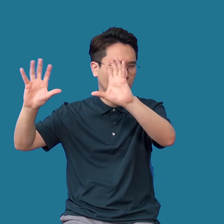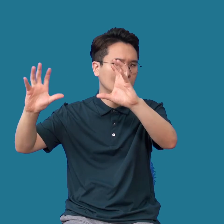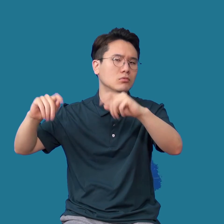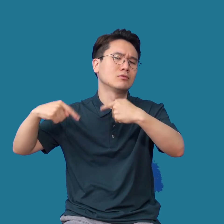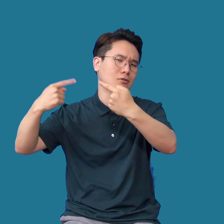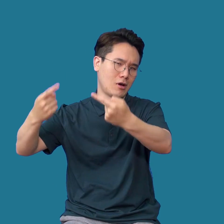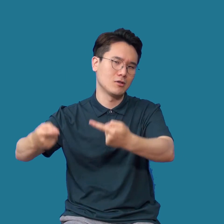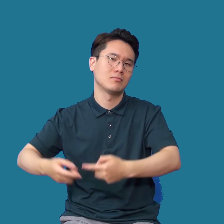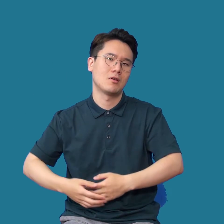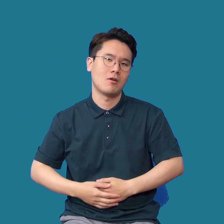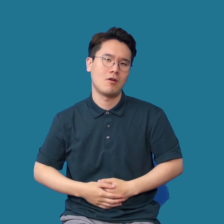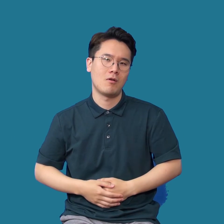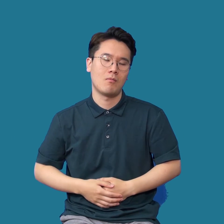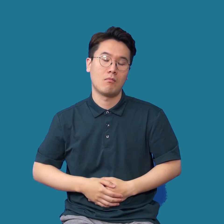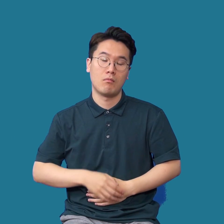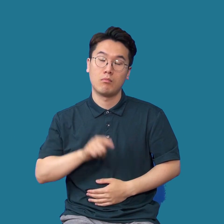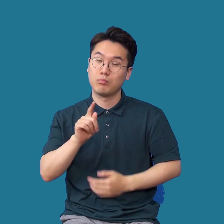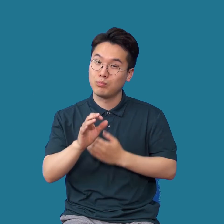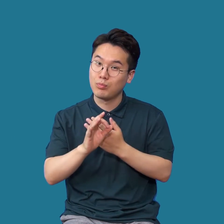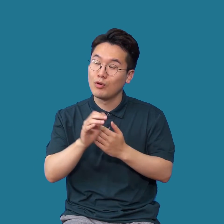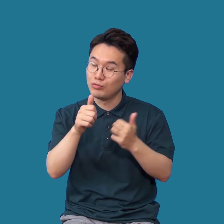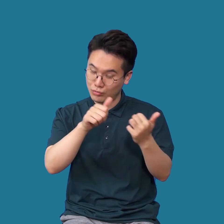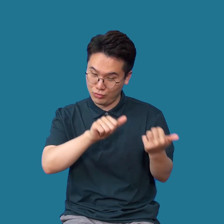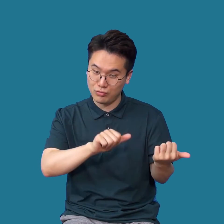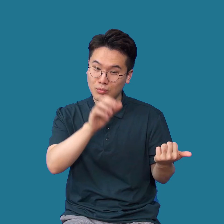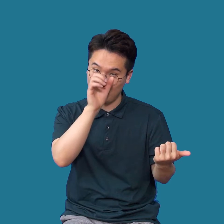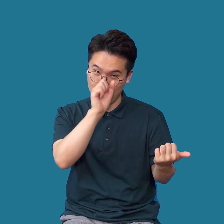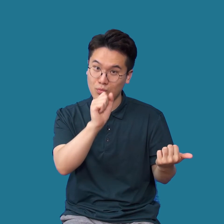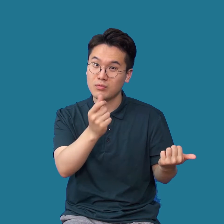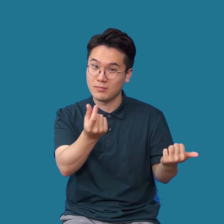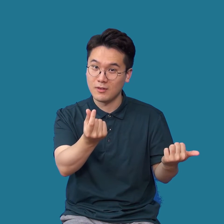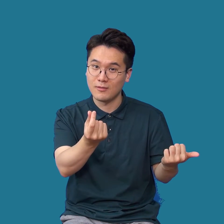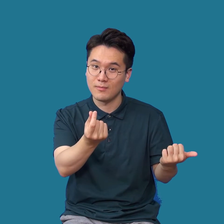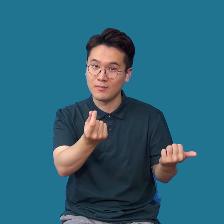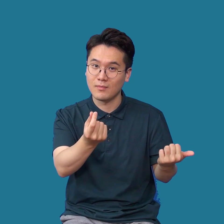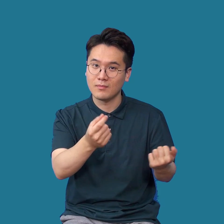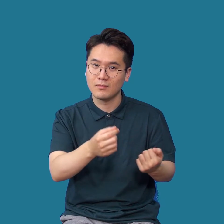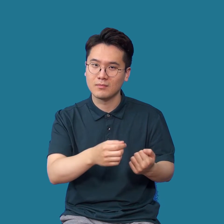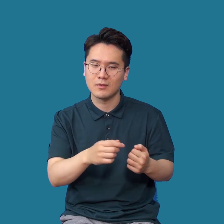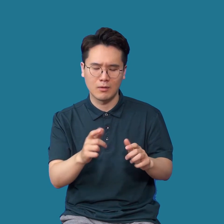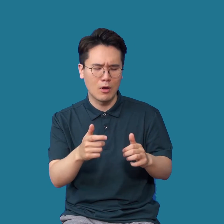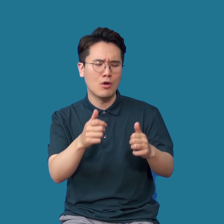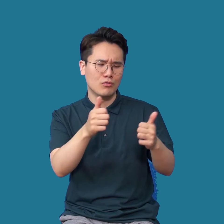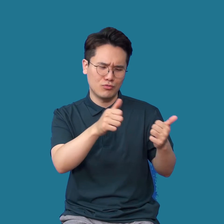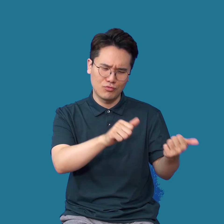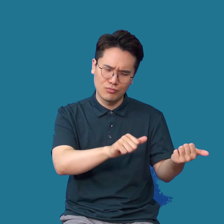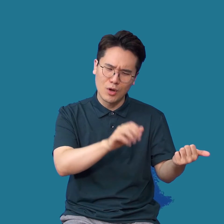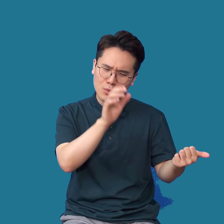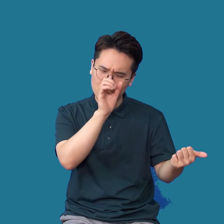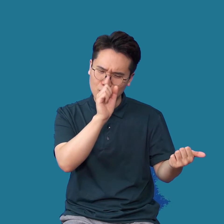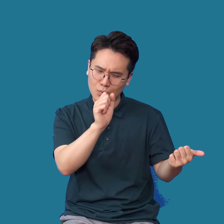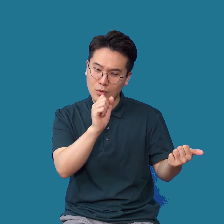그렇다면 죽음도 좋은 것 아닙니까? 아니, 좋다기보다는 꼭 필요한 것 아닙니까?